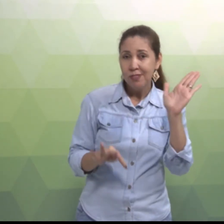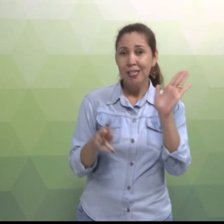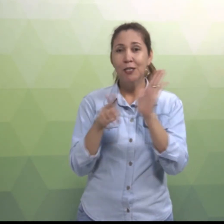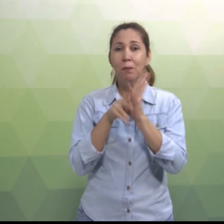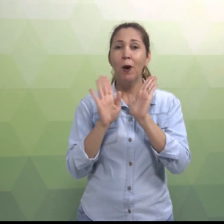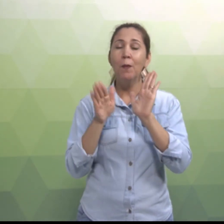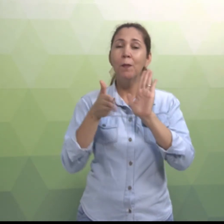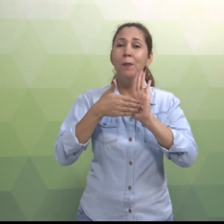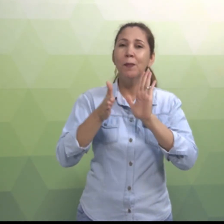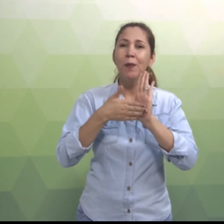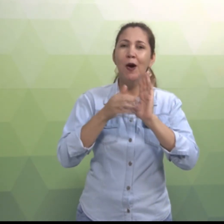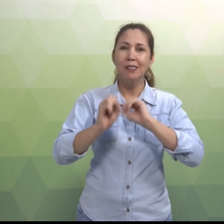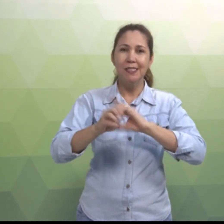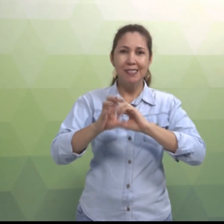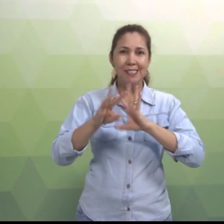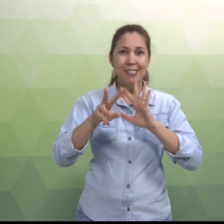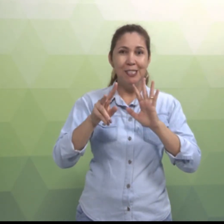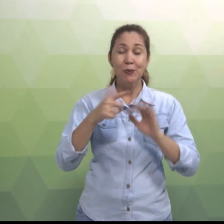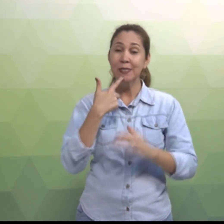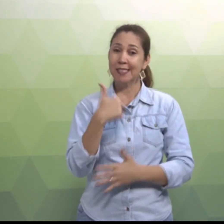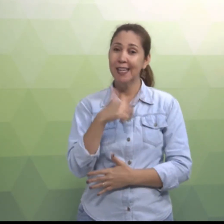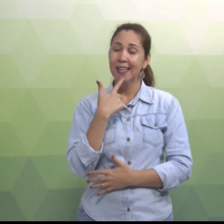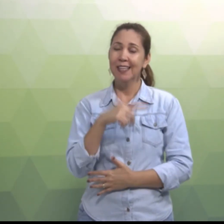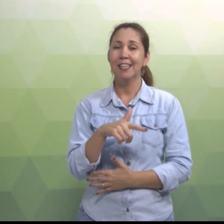com uma proposta curricular